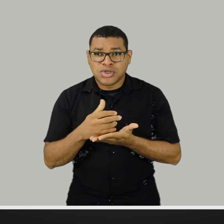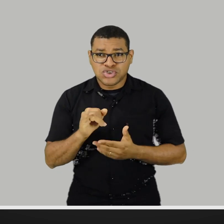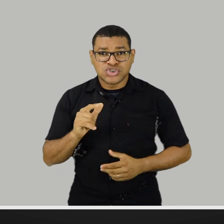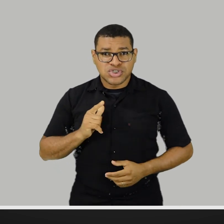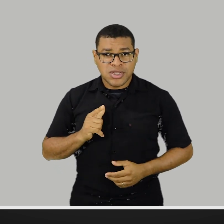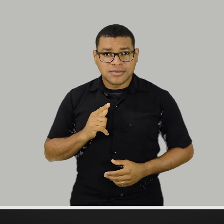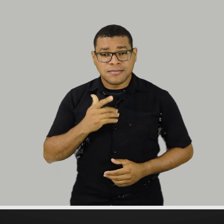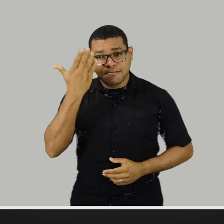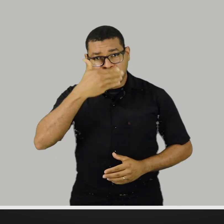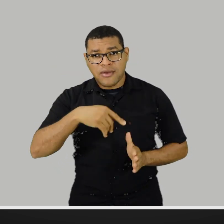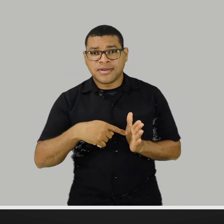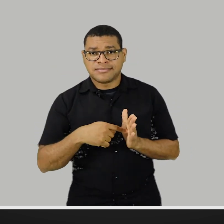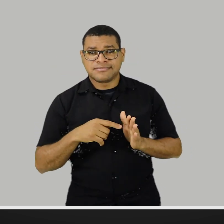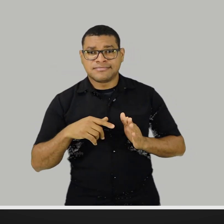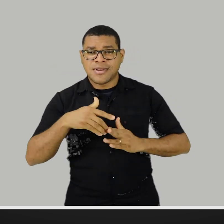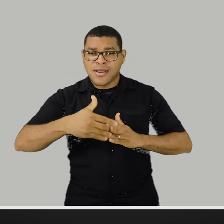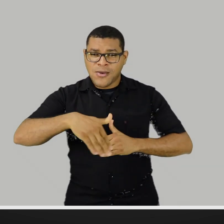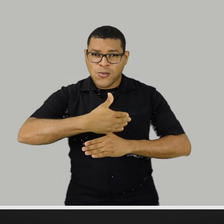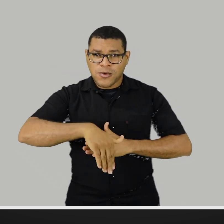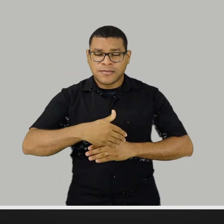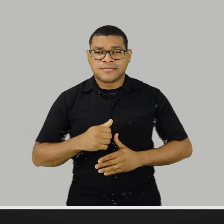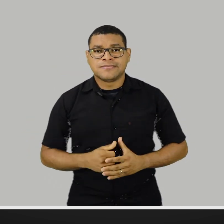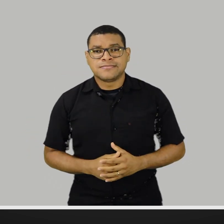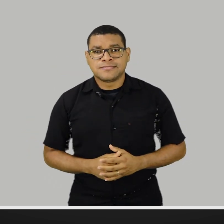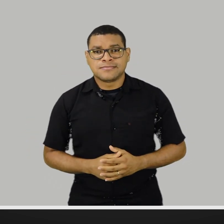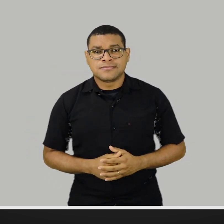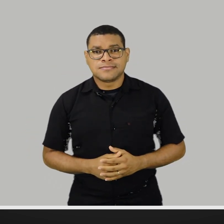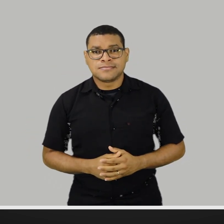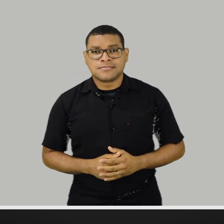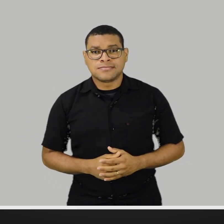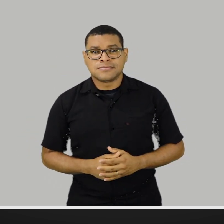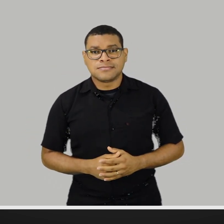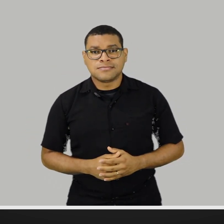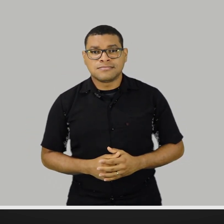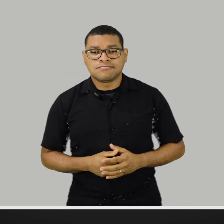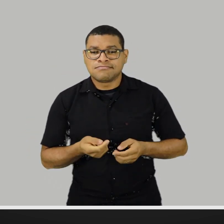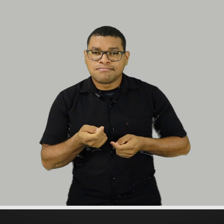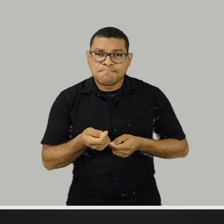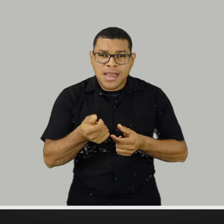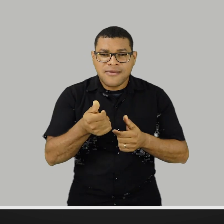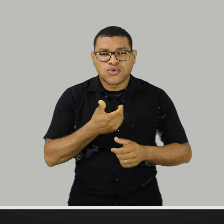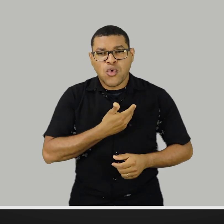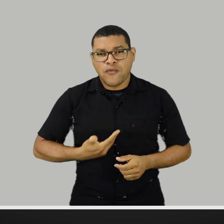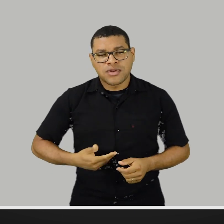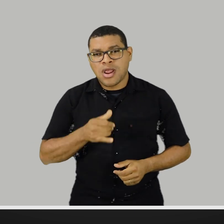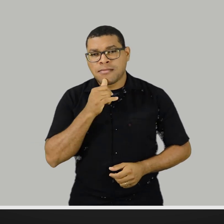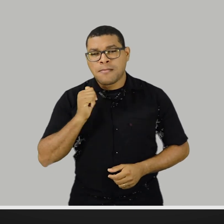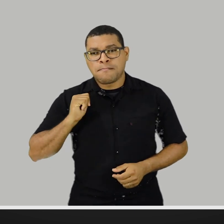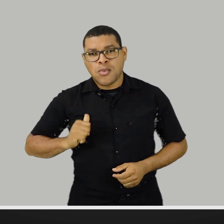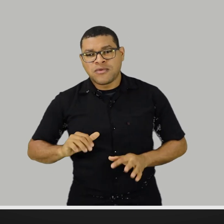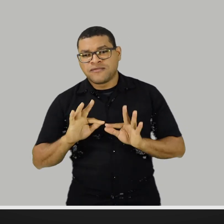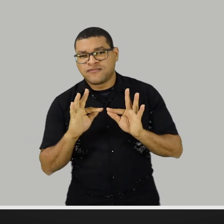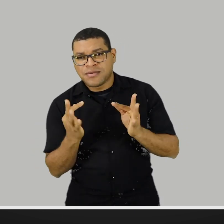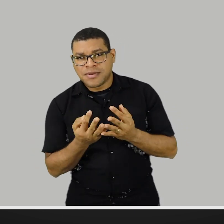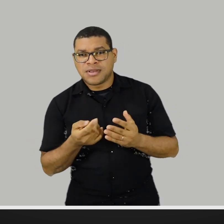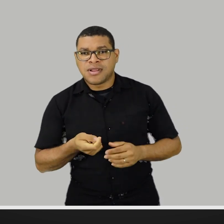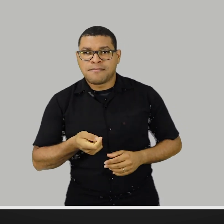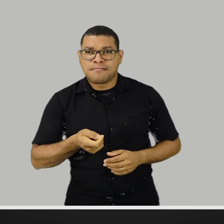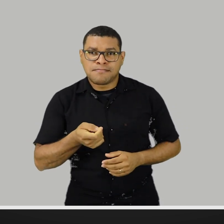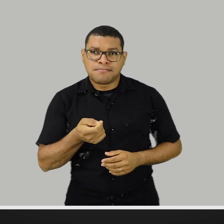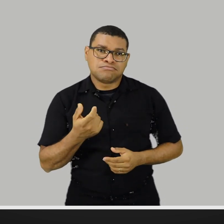quatro benefício social governamental Bolsa Família Bolsa estiagem e garantia-safra